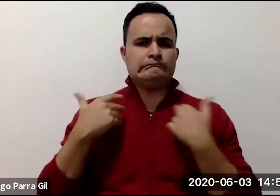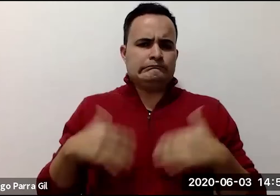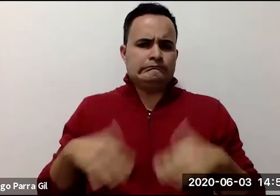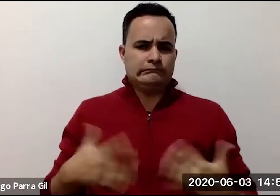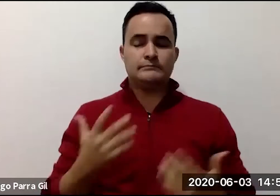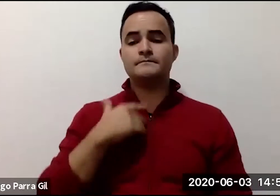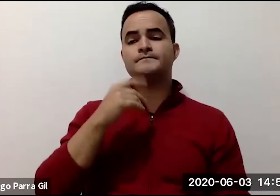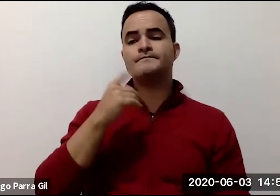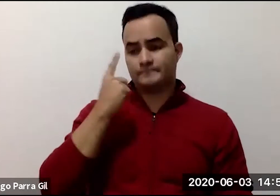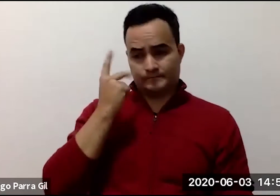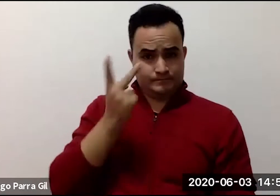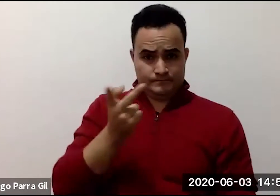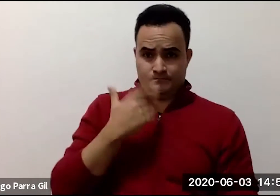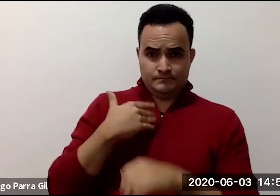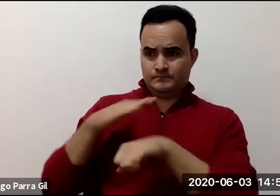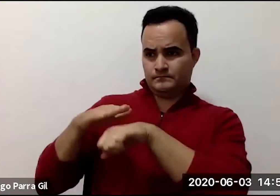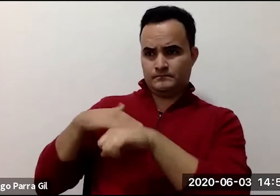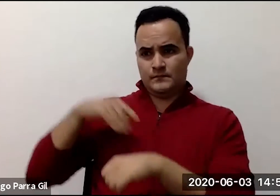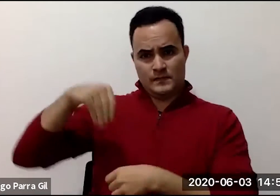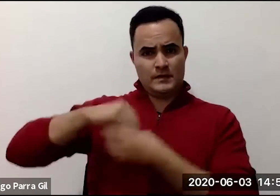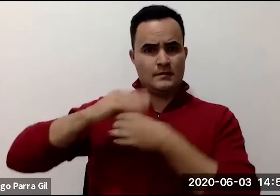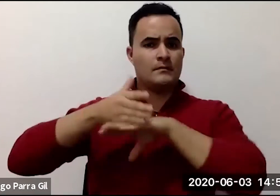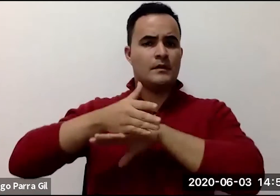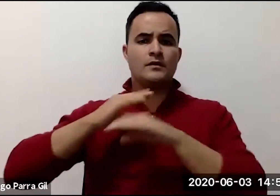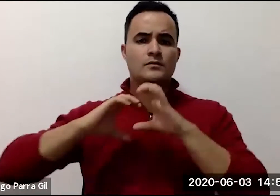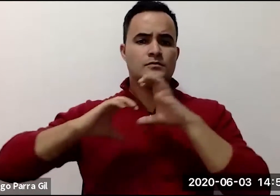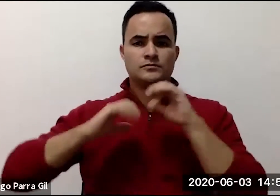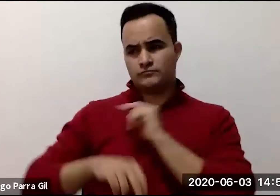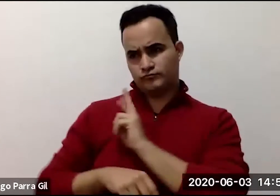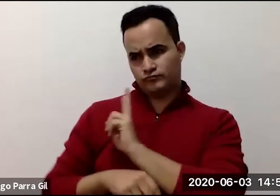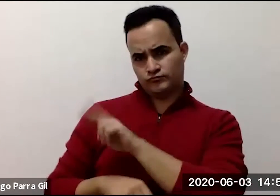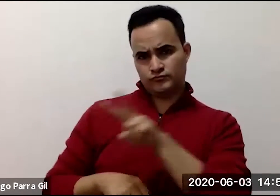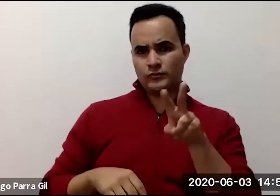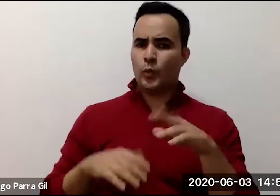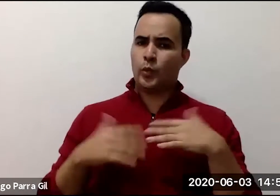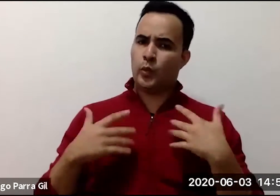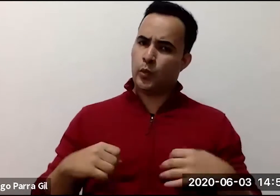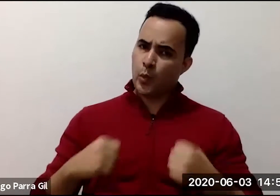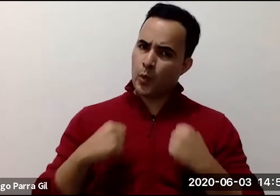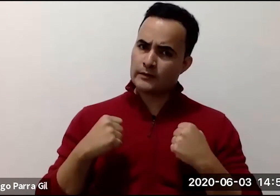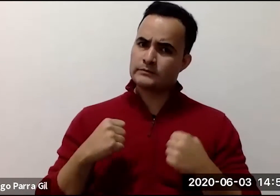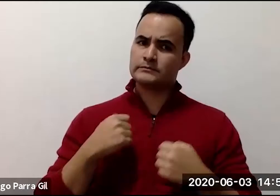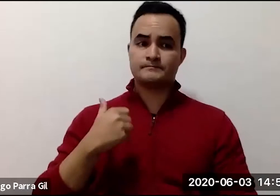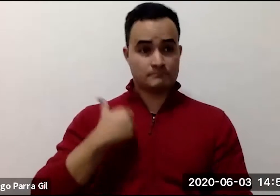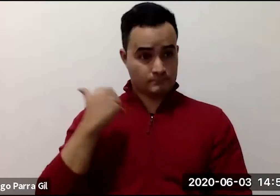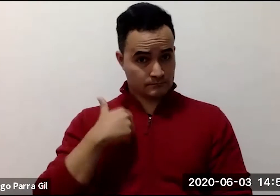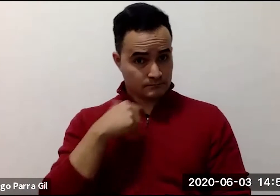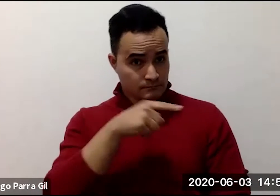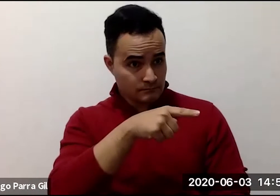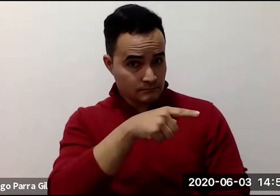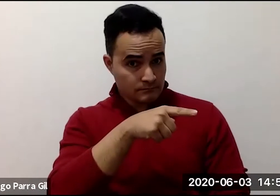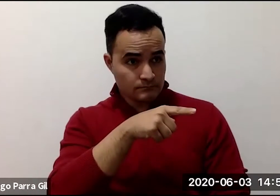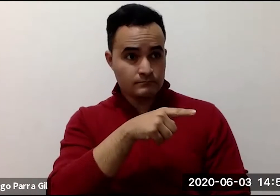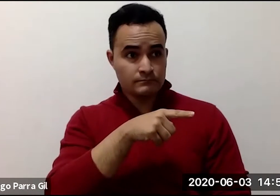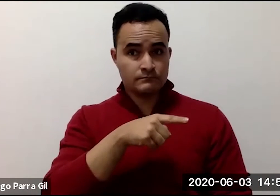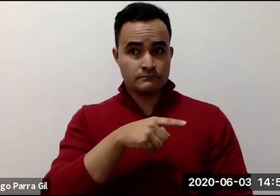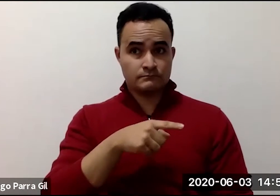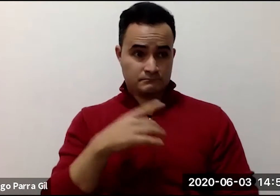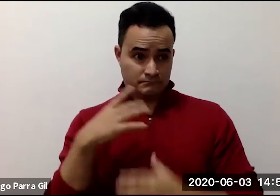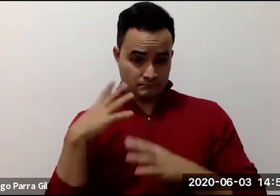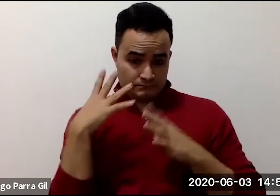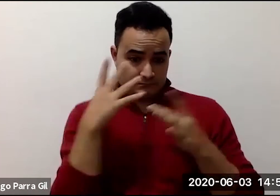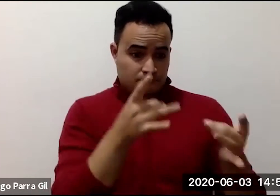comunicación te bombardean mucho, ¿no? De que tal vez tú eres joven, no te vas a morir si contraes el virus,